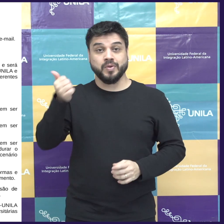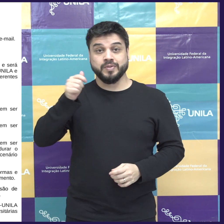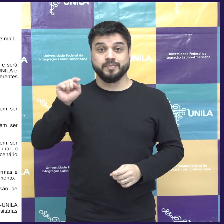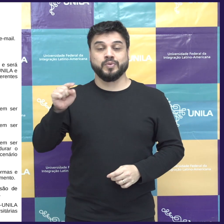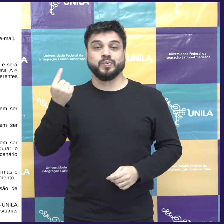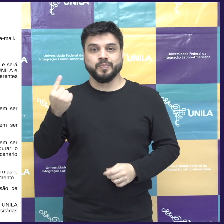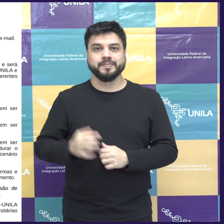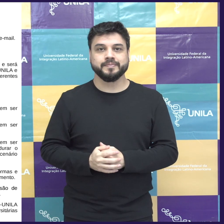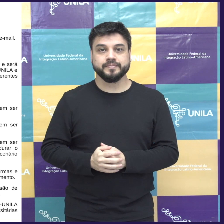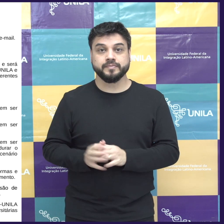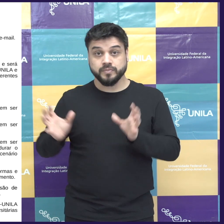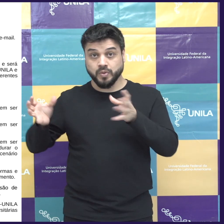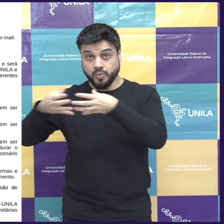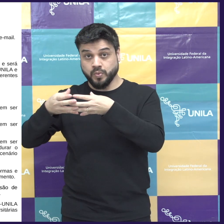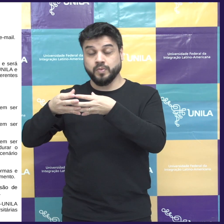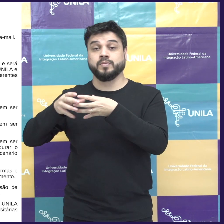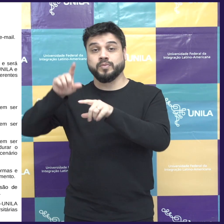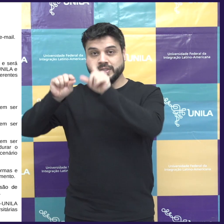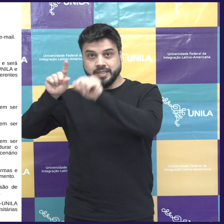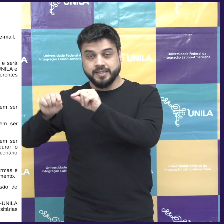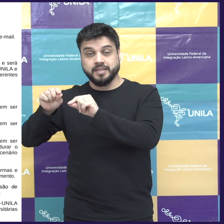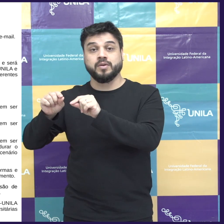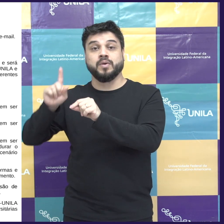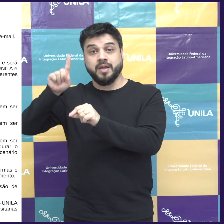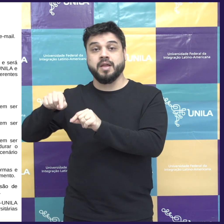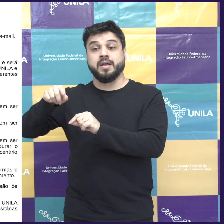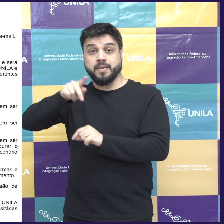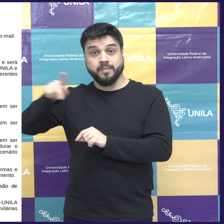11.1. A comissão de seleção será formada pelos